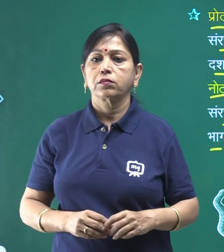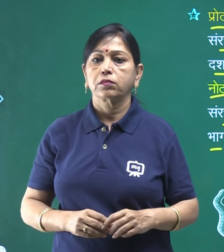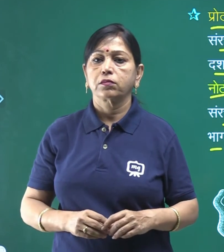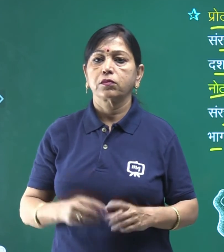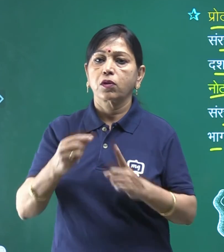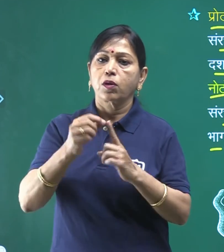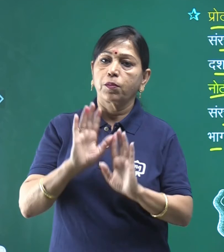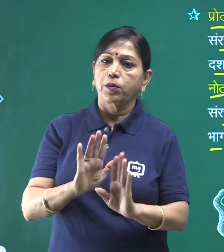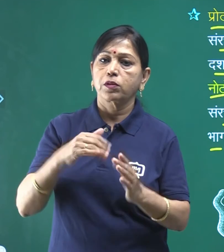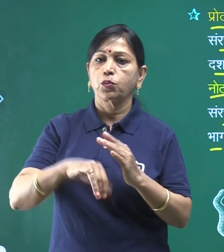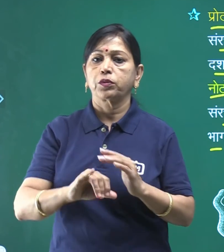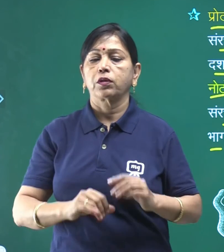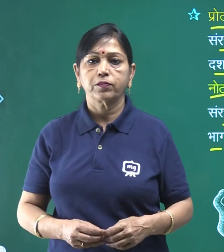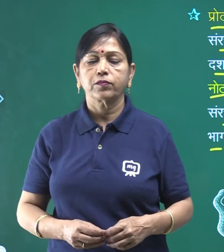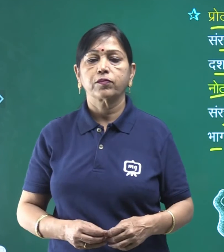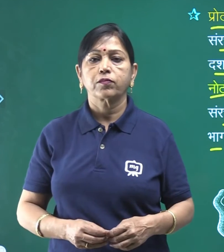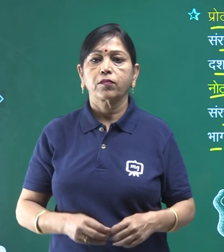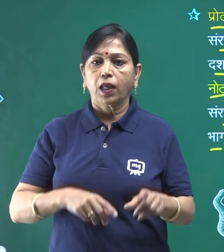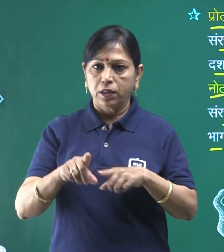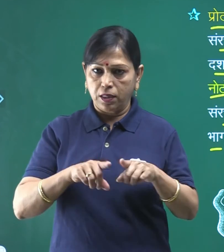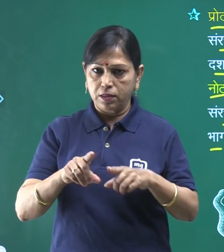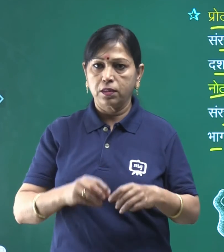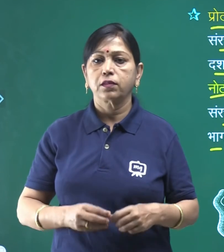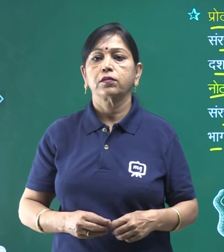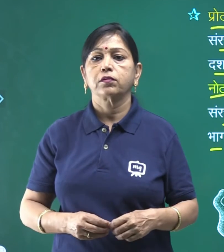पाई जाती है। जैसे